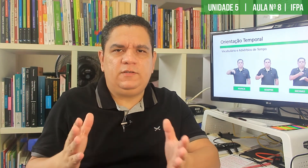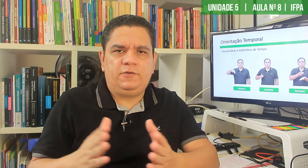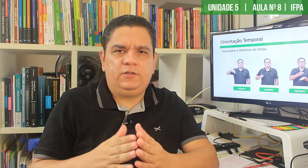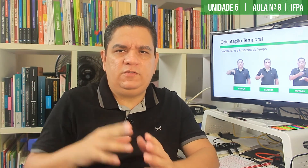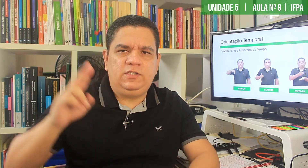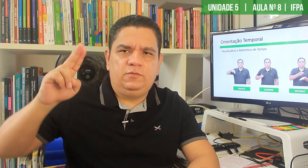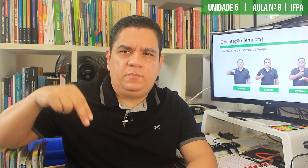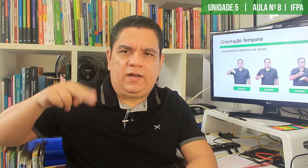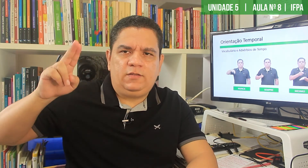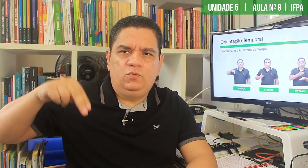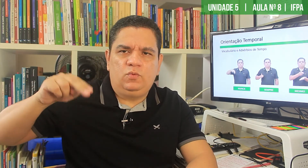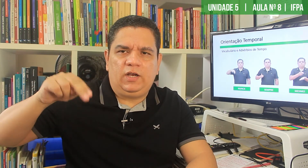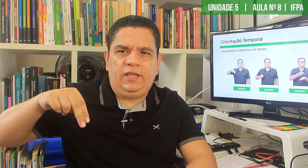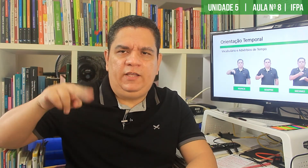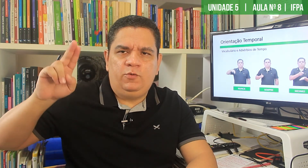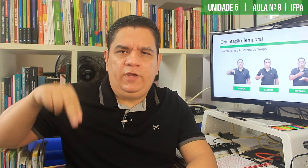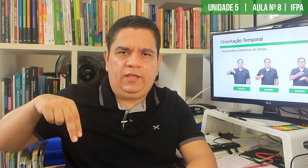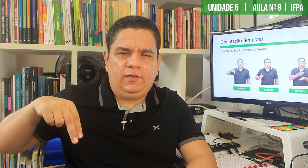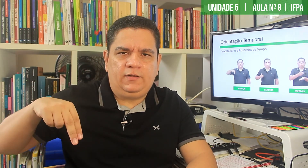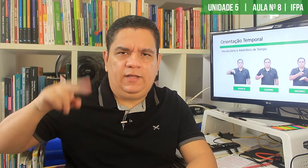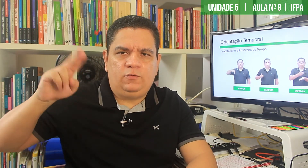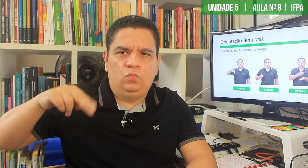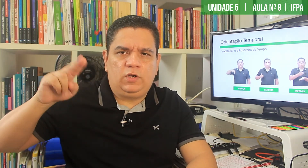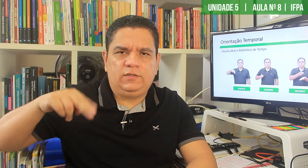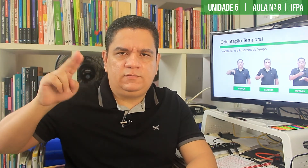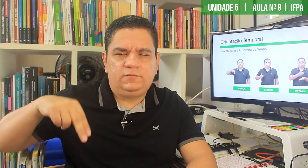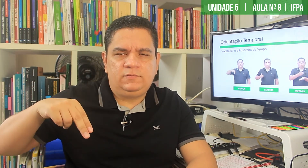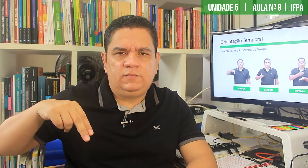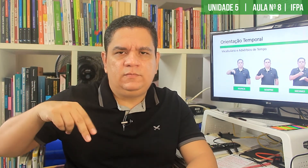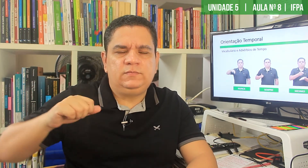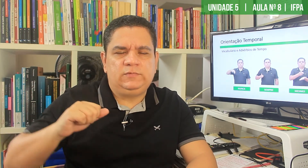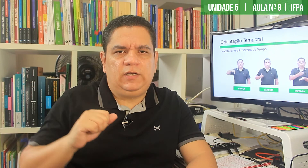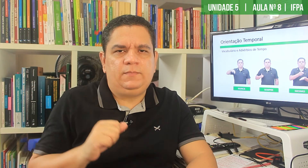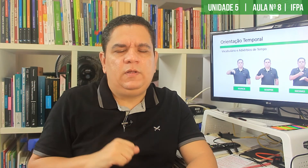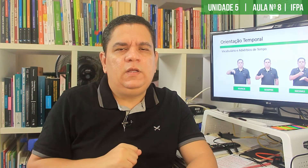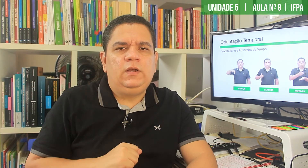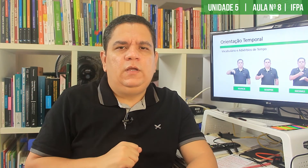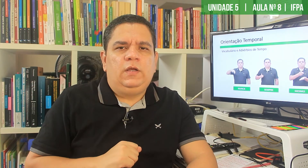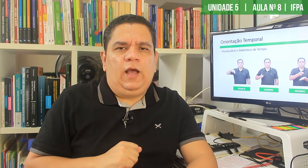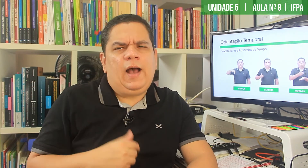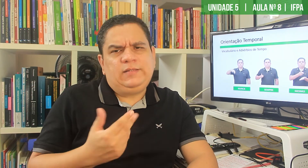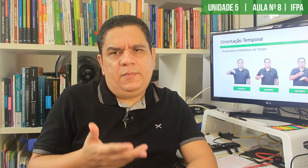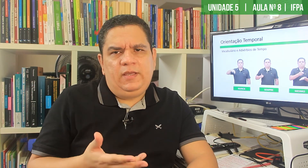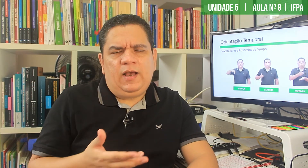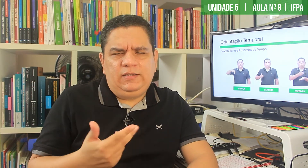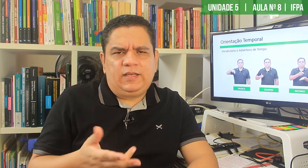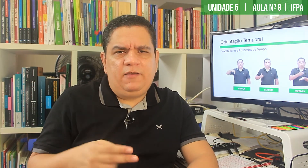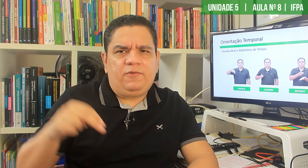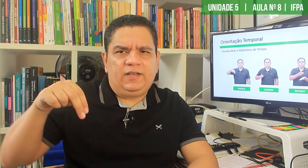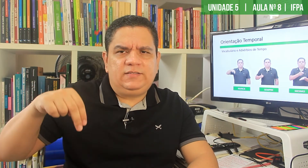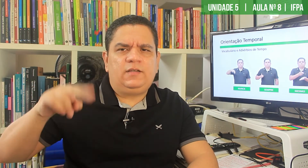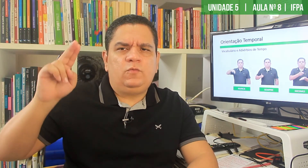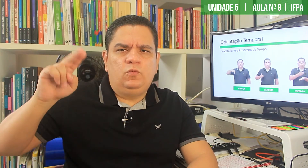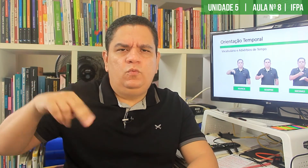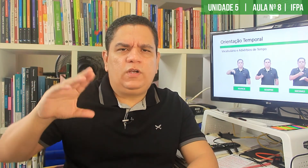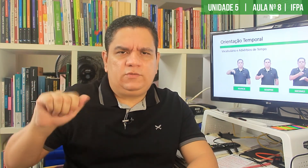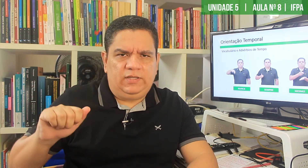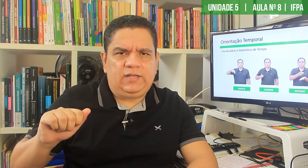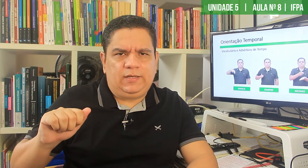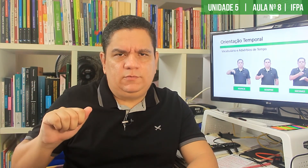foi reduzido para nunca, N-U-N, né? Nunca, tá? Há também ainda quem faça o nunca soletrado,